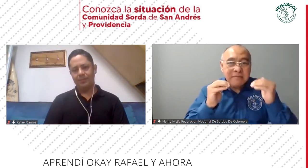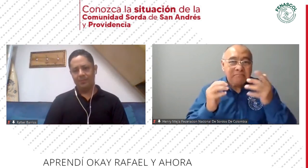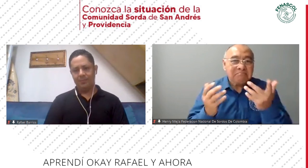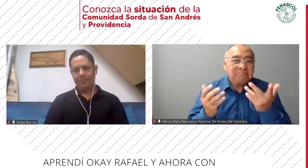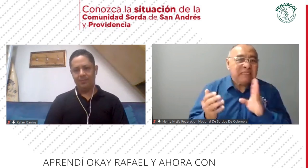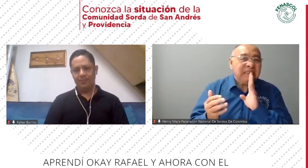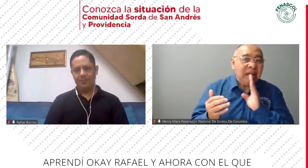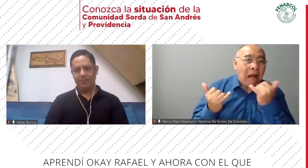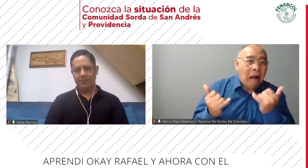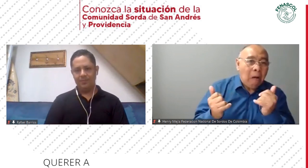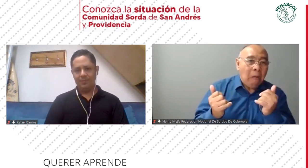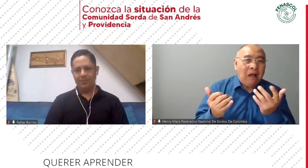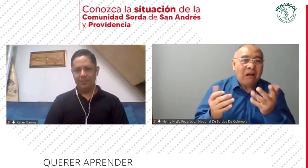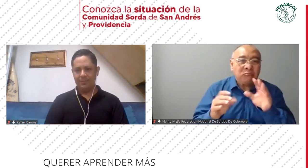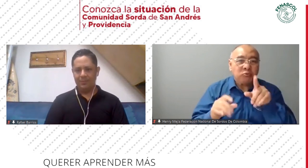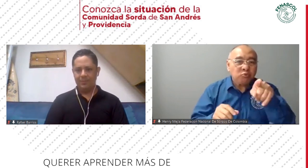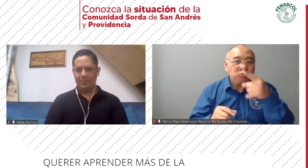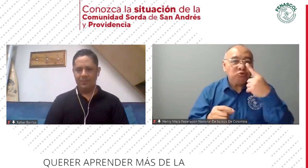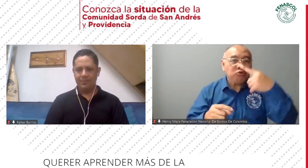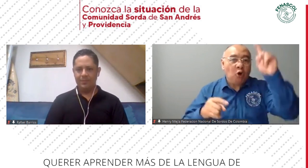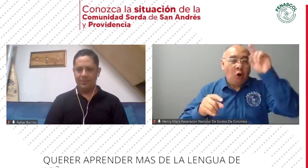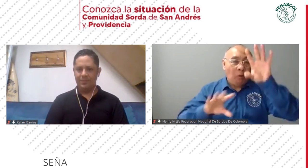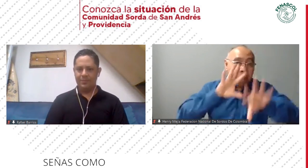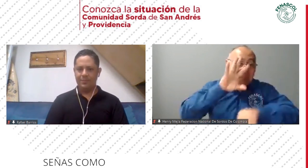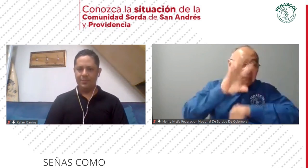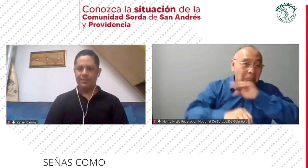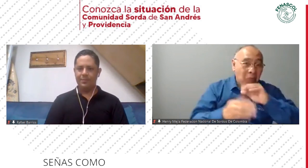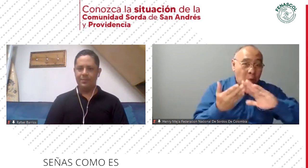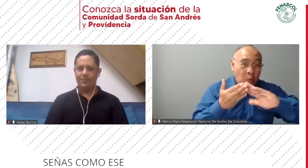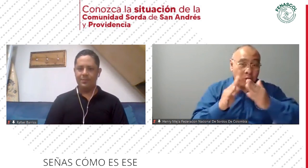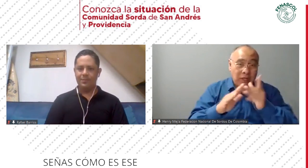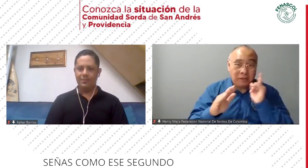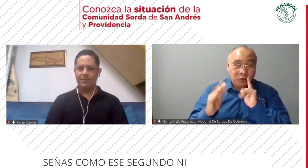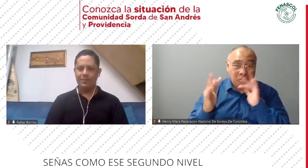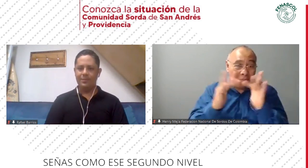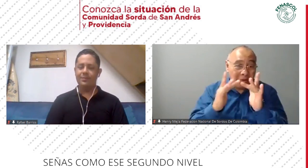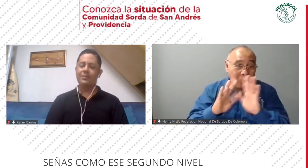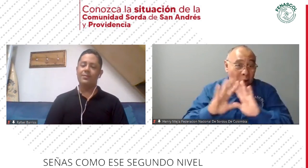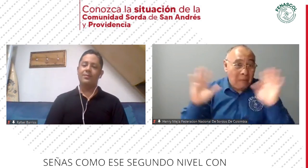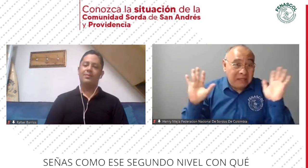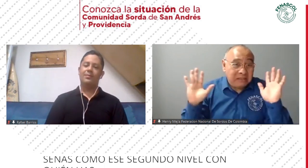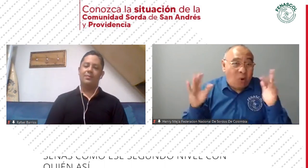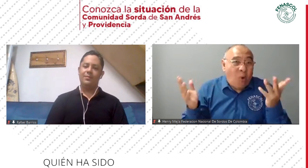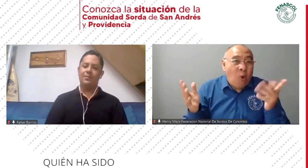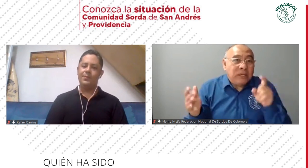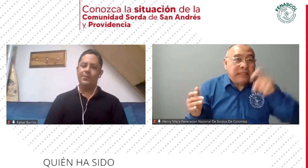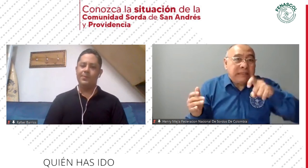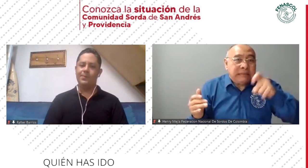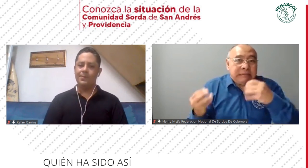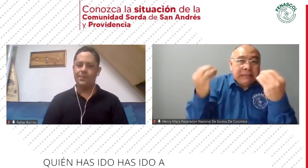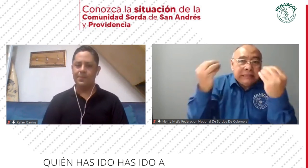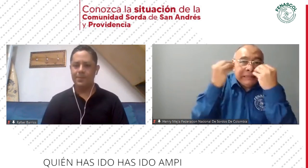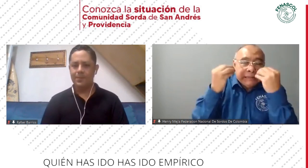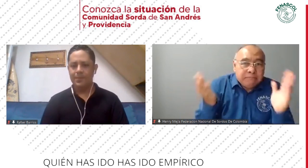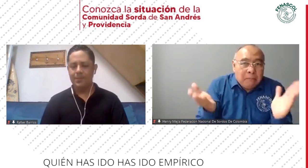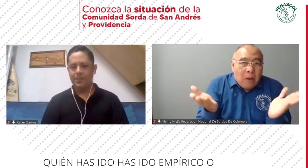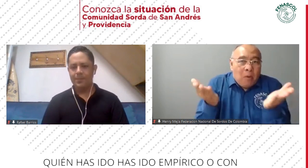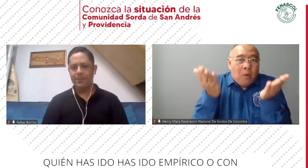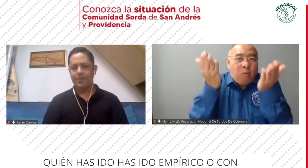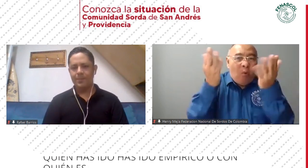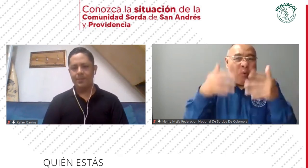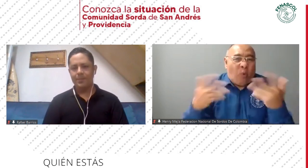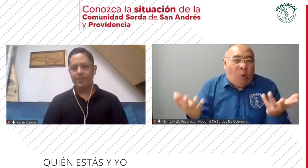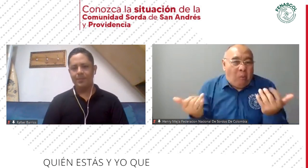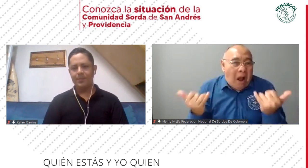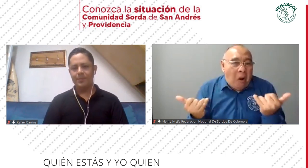con el querer aprender más de la lengua de señas como ese segundo nivel con quién ha sido ha sido empírico o con